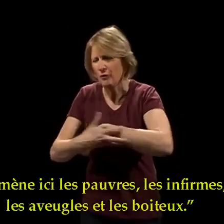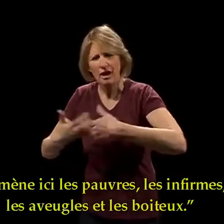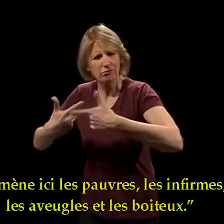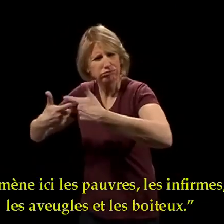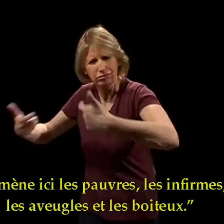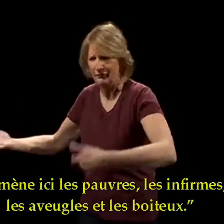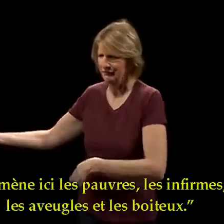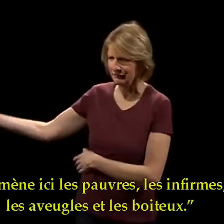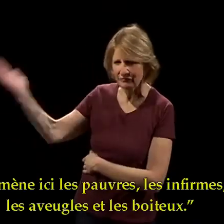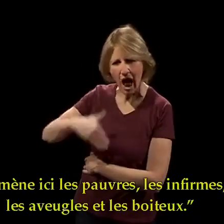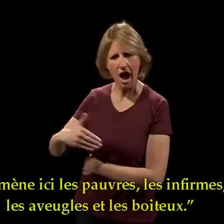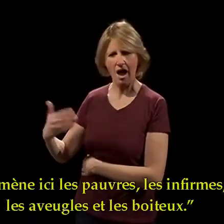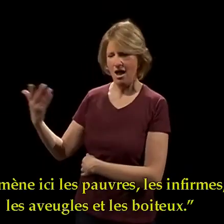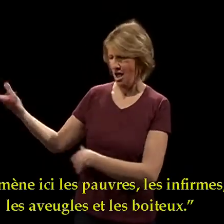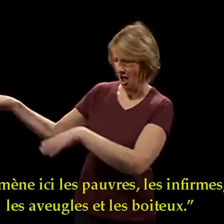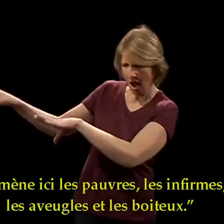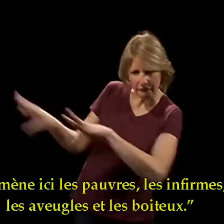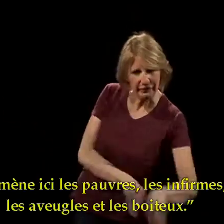infirmes, les aveugles et les boiteux.